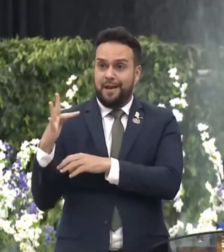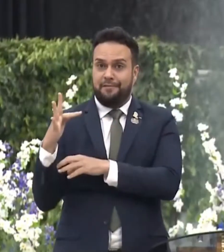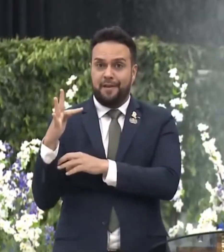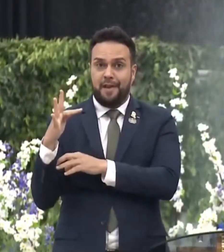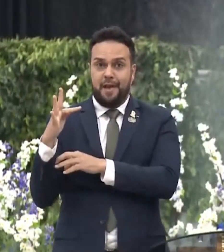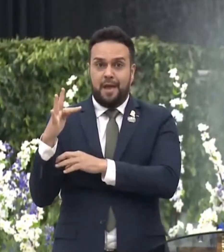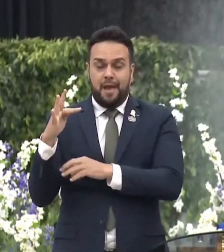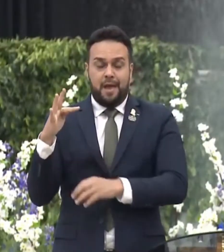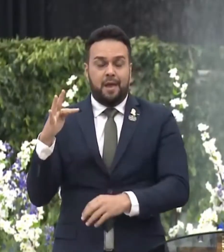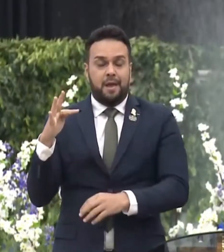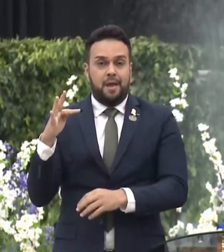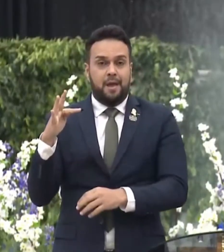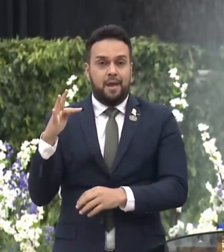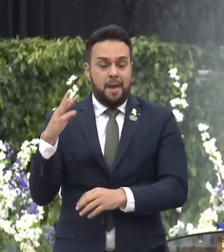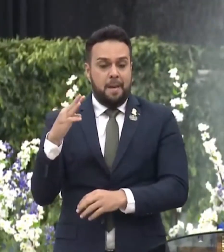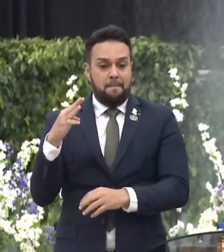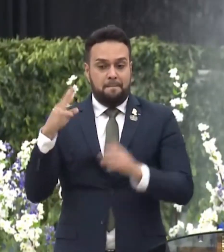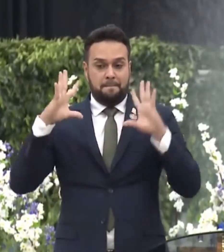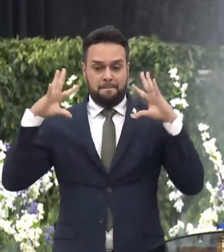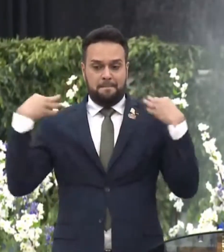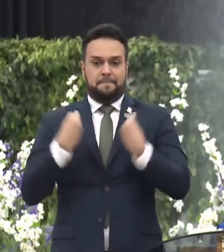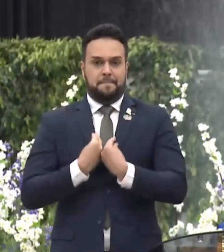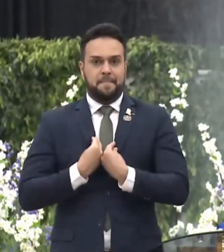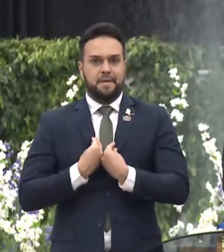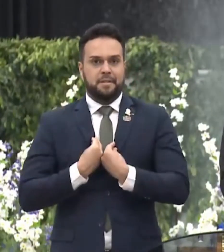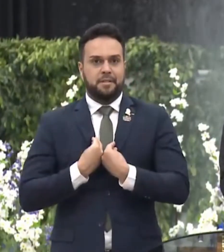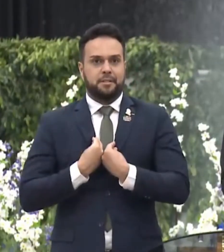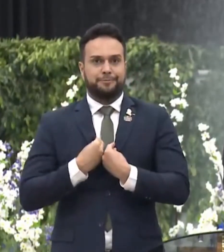um ministro terrivelmente evangélico.